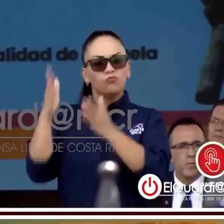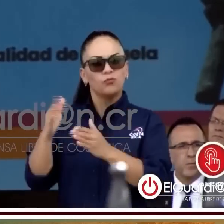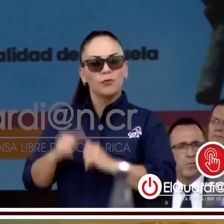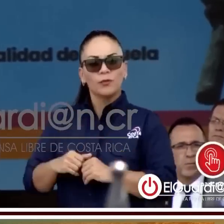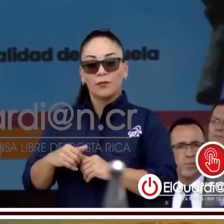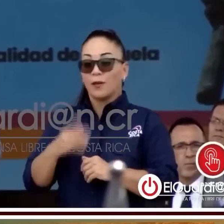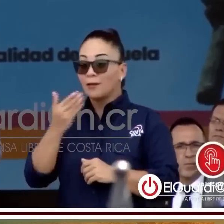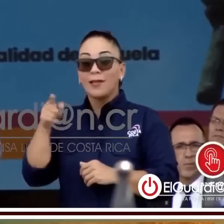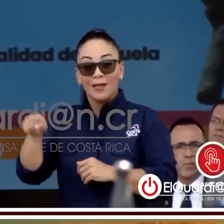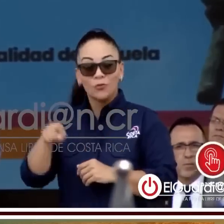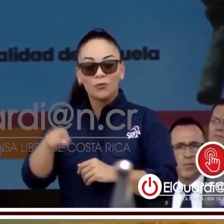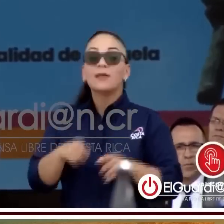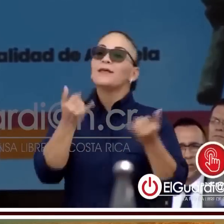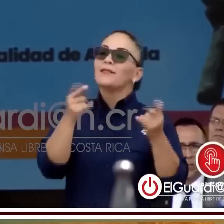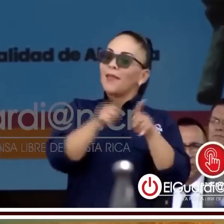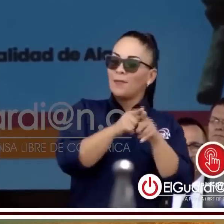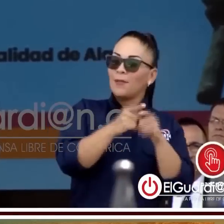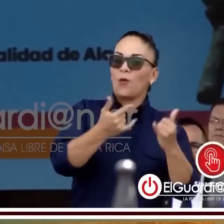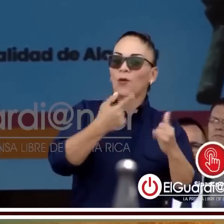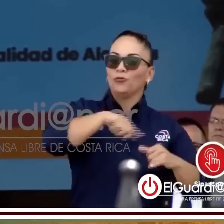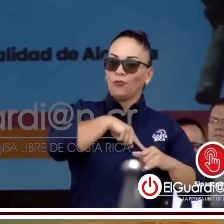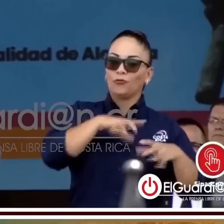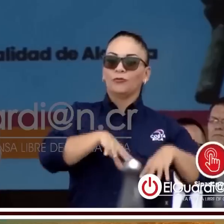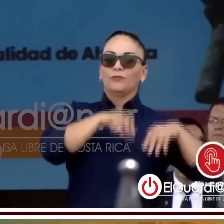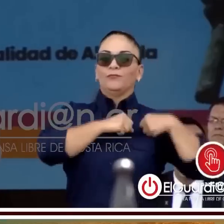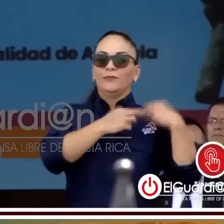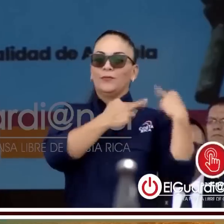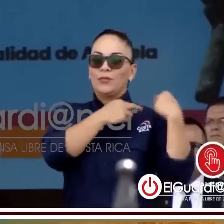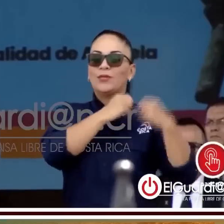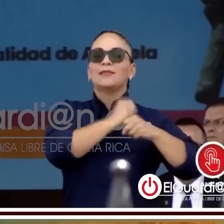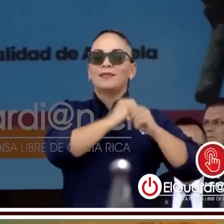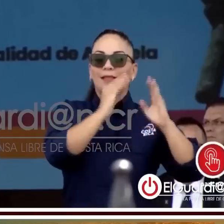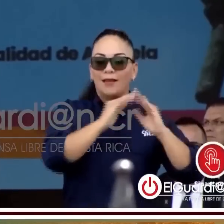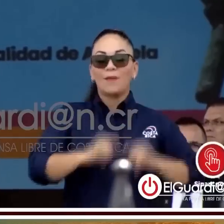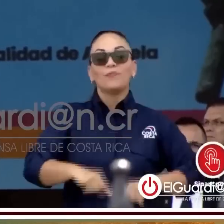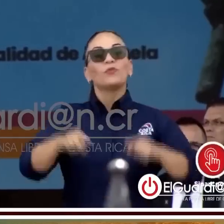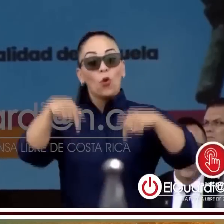que tenemos nosotros todavía, hoy